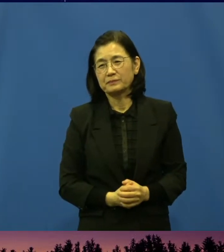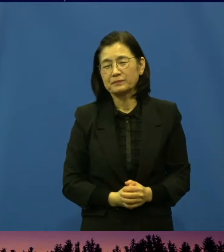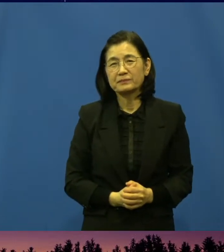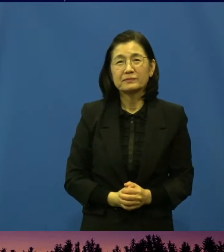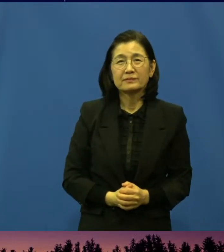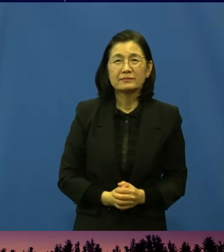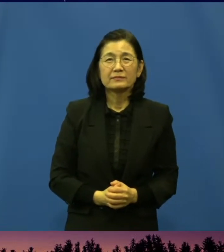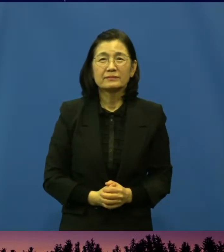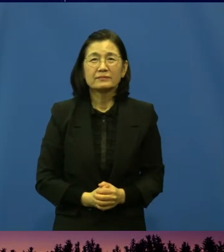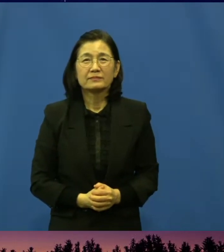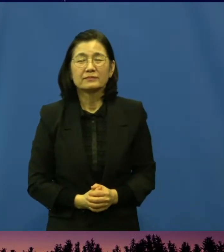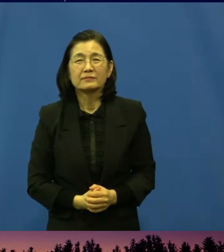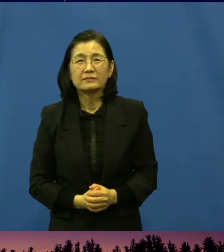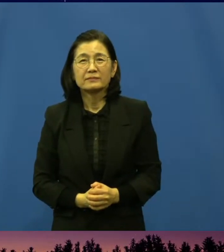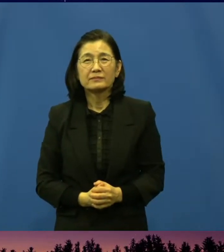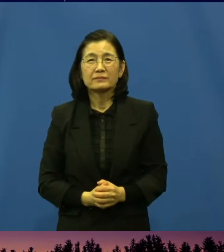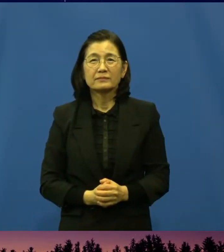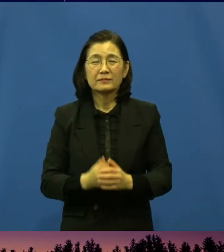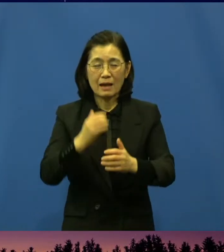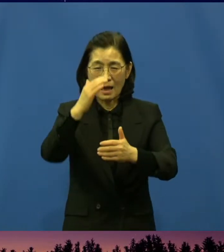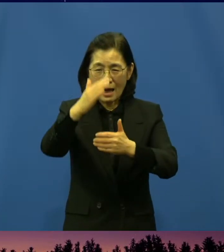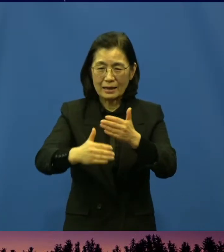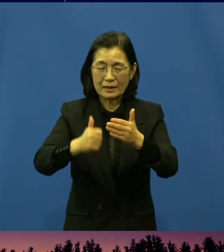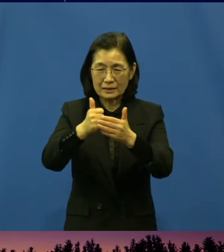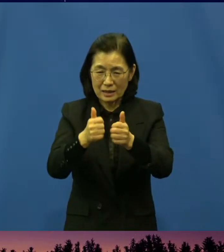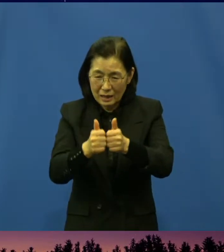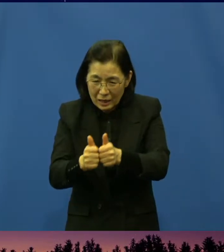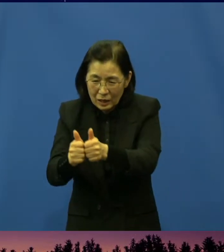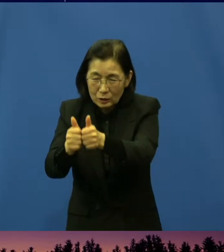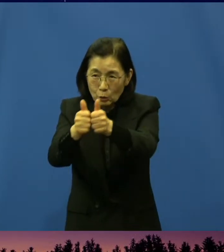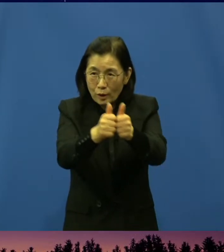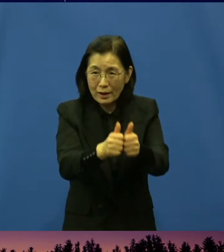그러니까 하나님과 함께하는 진정한 의미에서의 시작이랍니다.